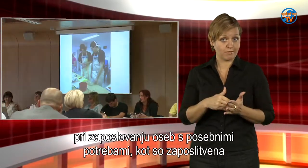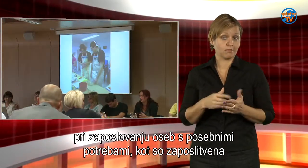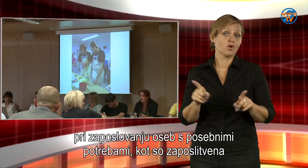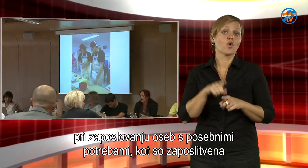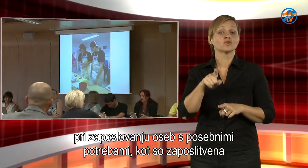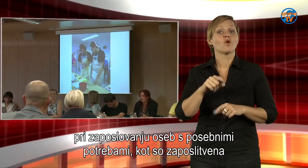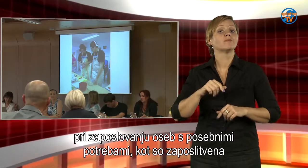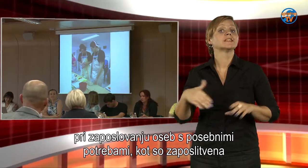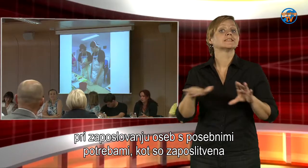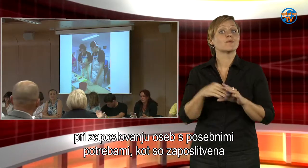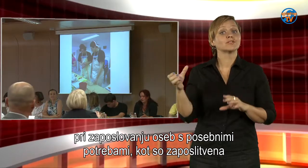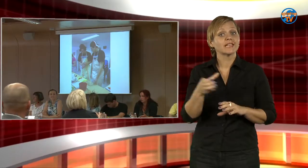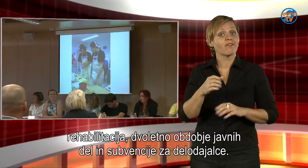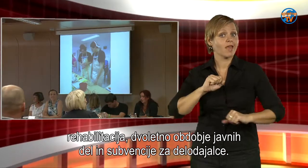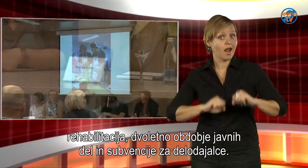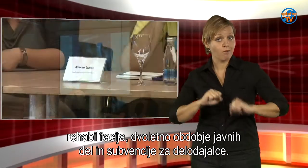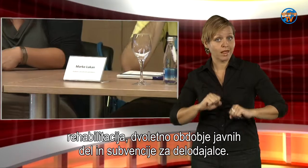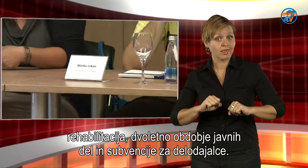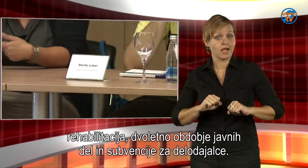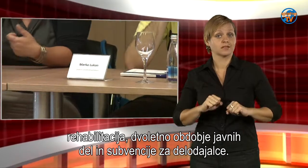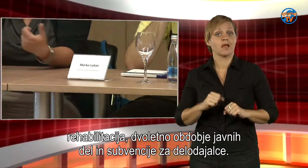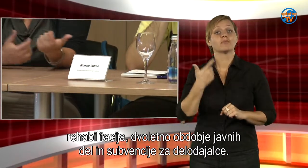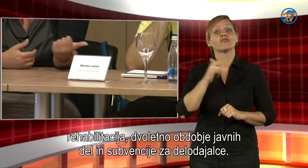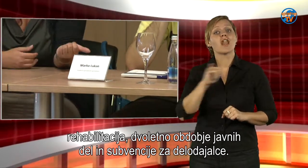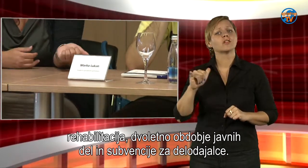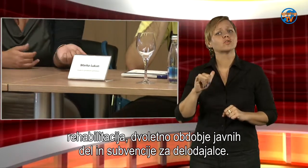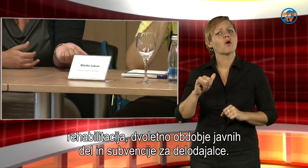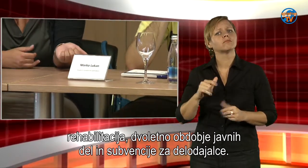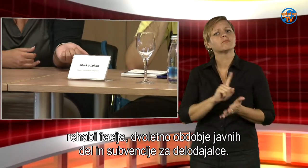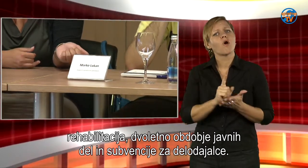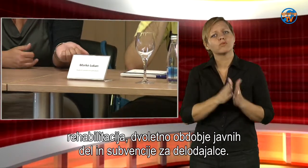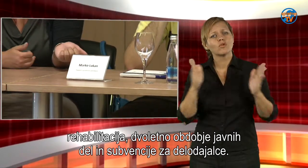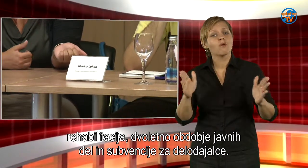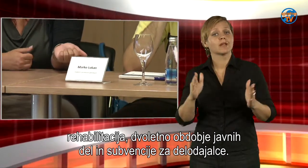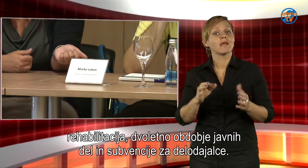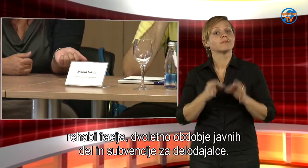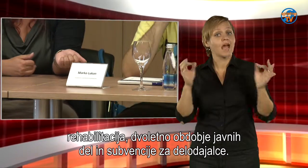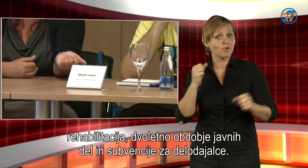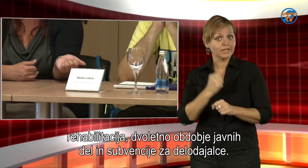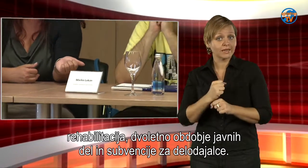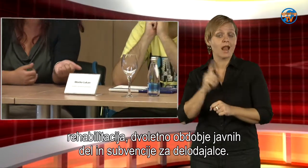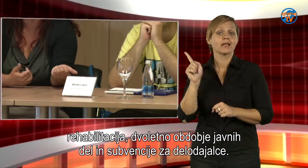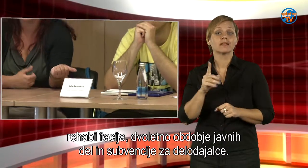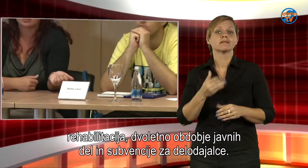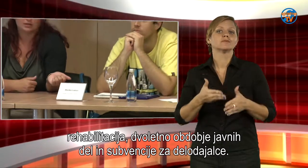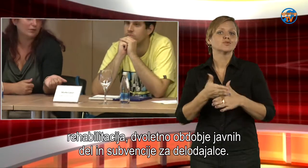so zaposlitvena rehabilitacija, dvoletno obdobje javnih del in subvencije za